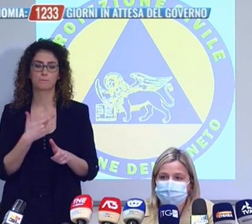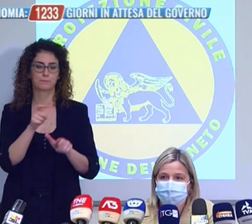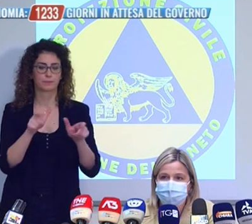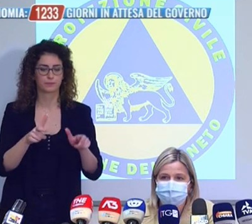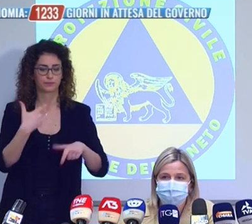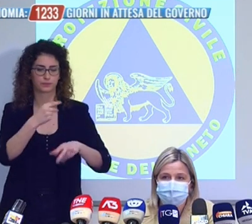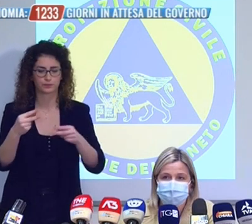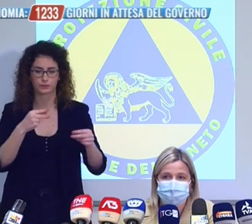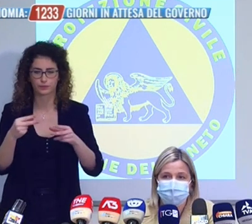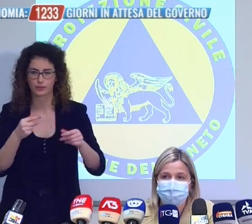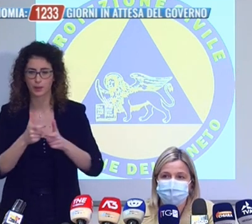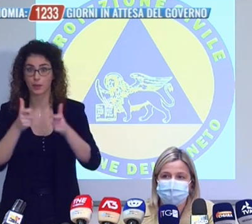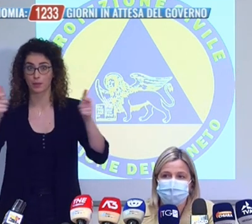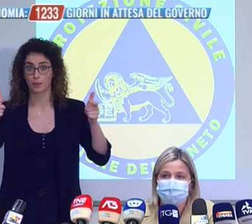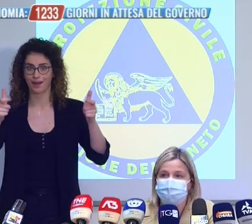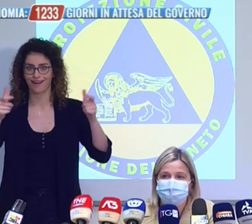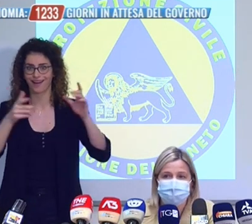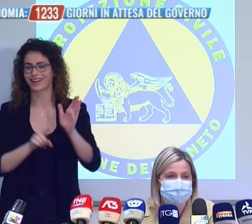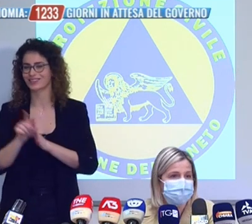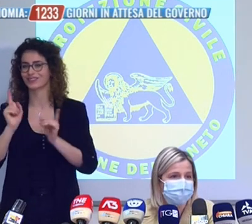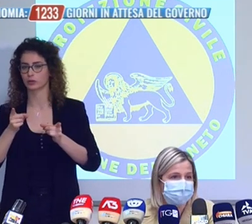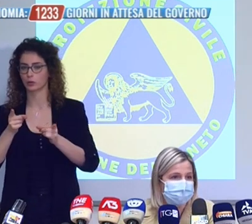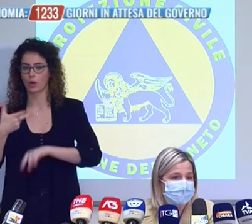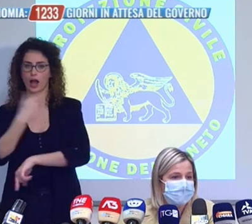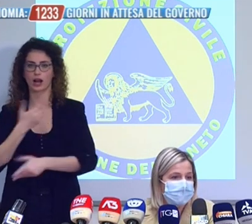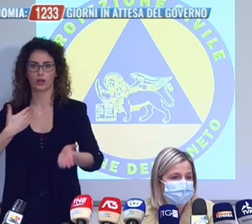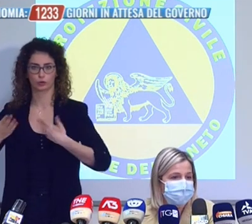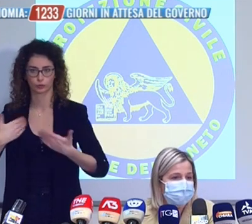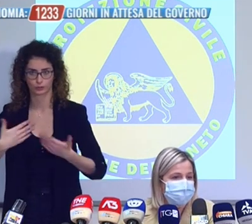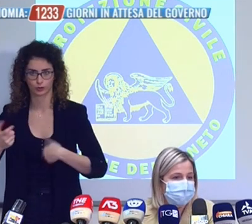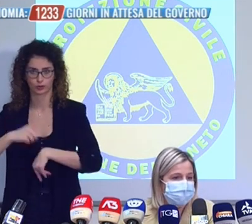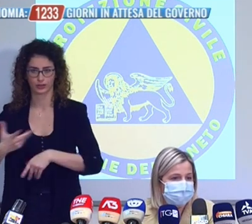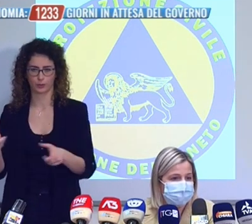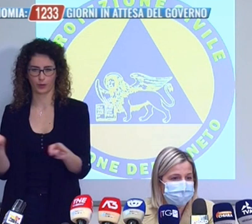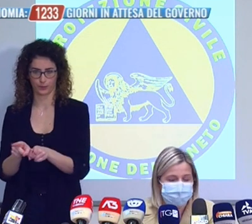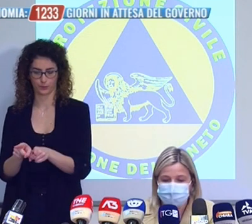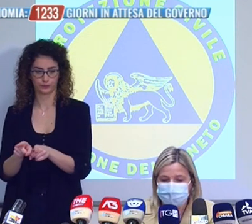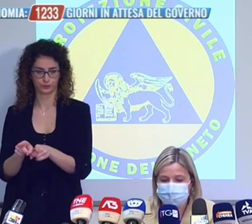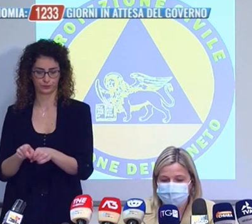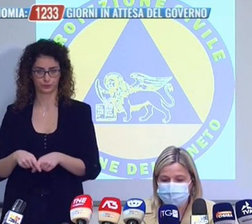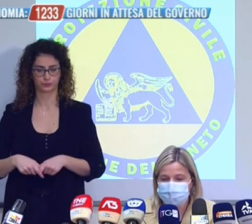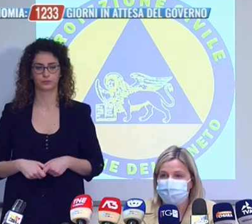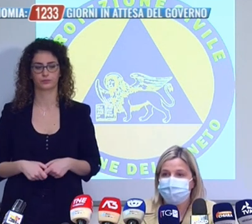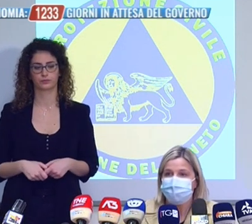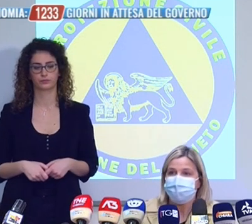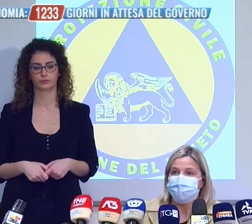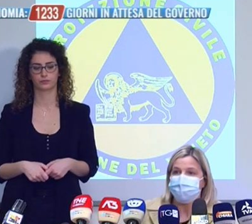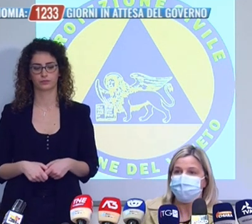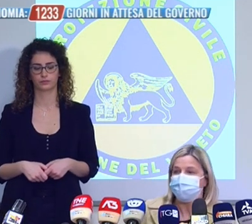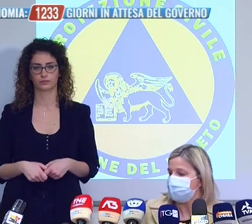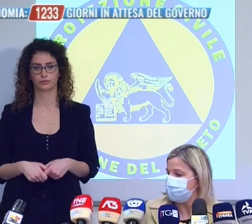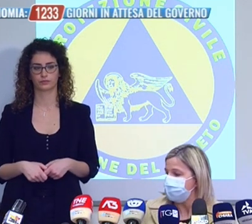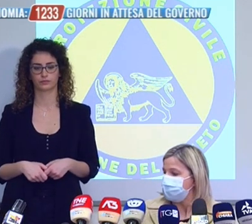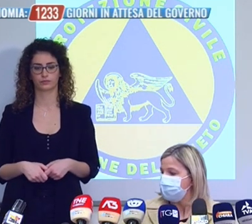a mettere in campo, più riusciamo a essere performanti e a velocizzare tutte le operazioni e la catena per quanto riguarda la vaccinazione.